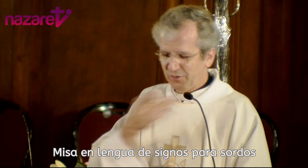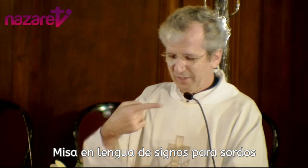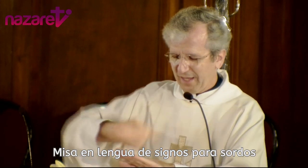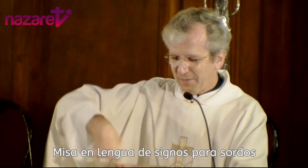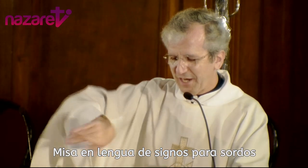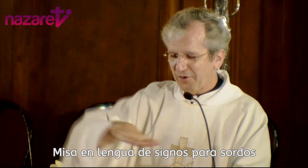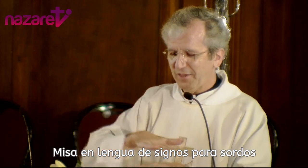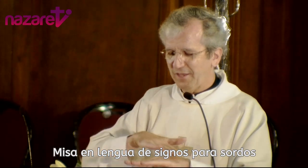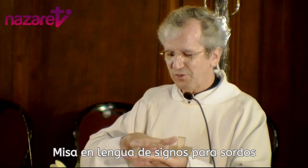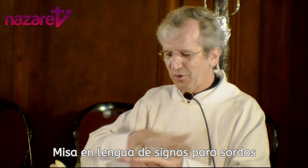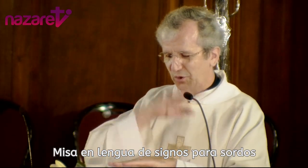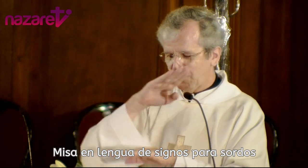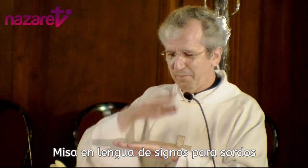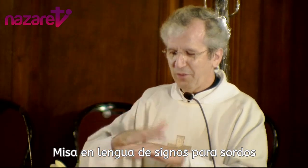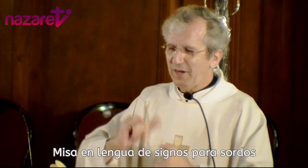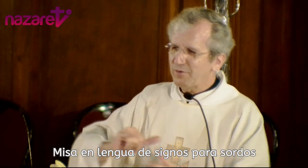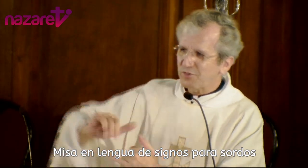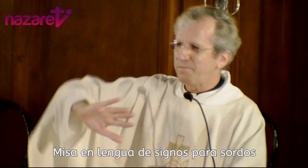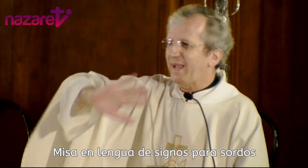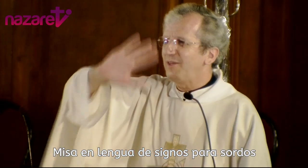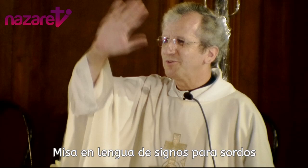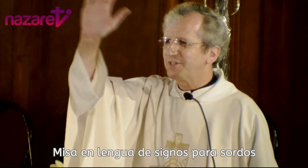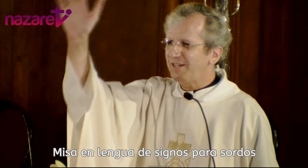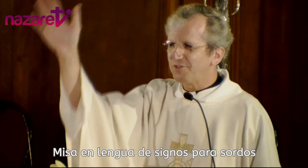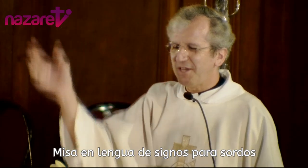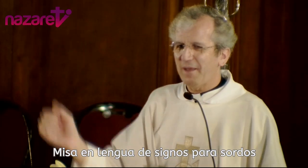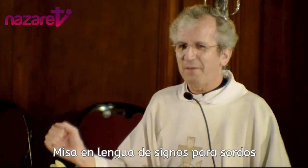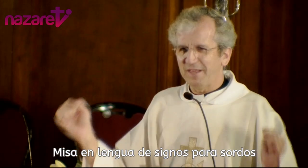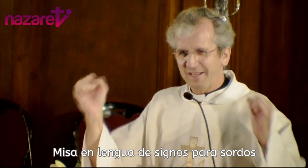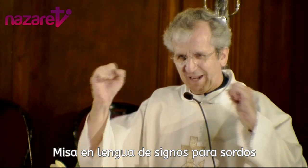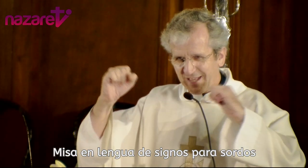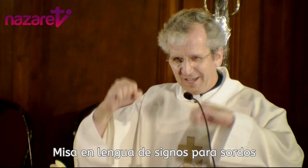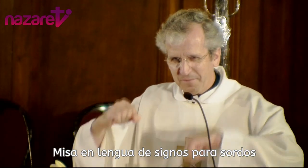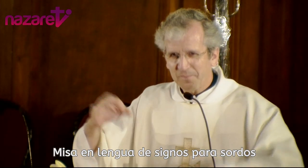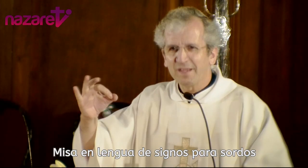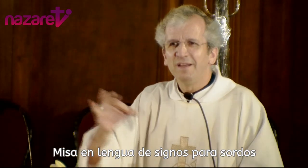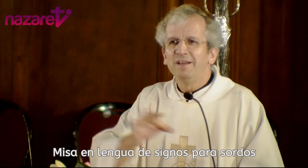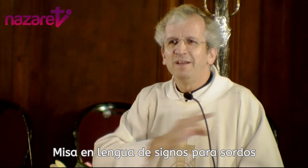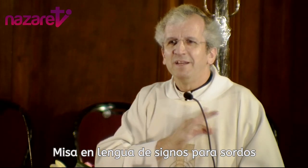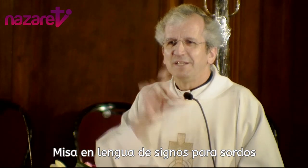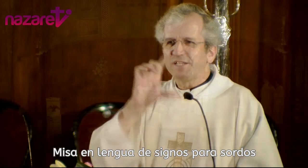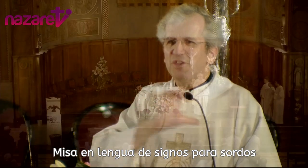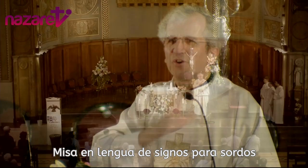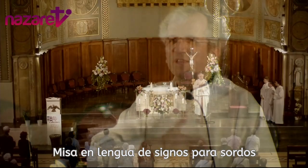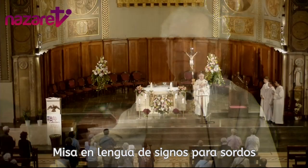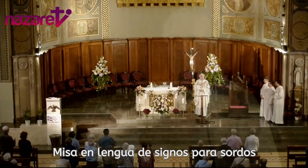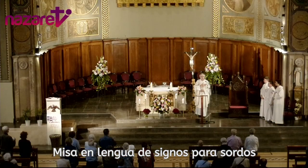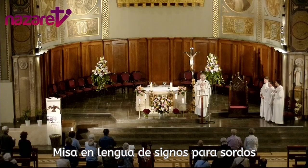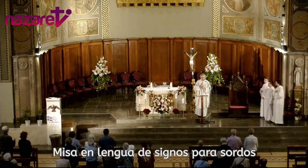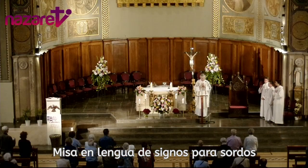tenga misericordia de nosotros, perdone nuestros pecados y nos lleve a la vida eterna. Amén. Señor, ten piedad.